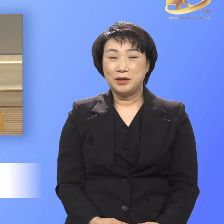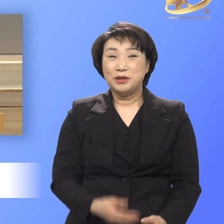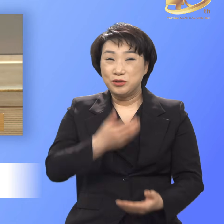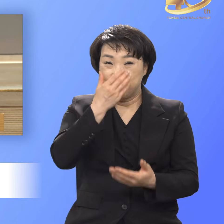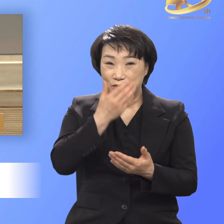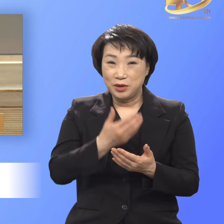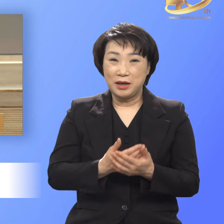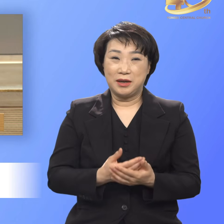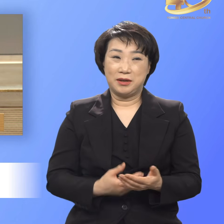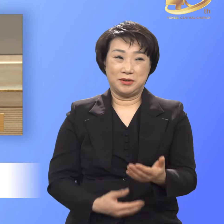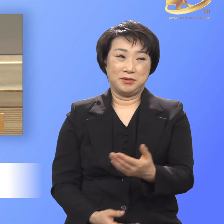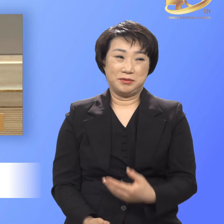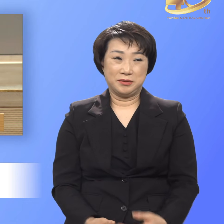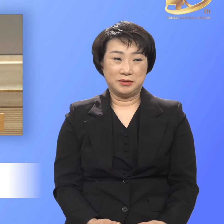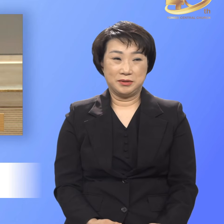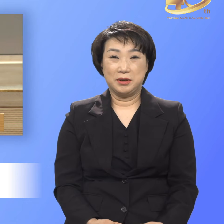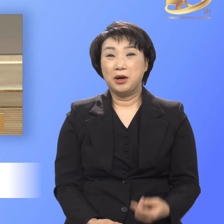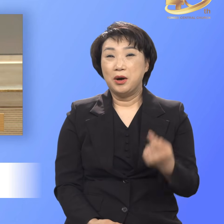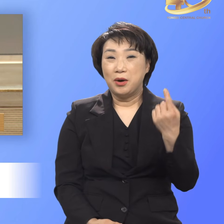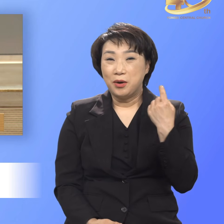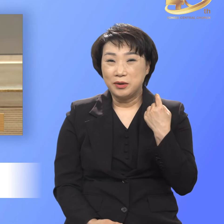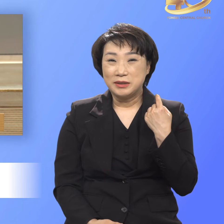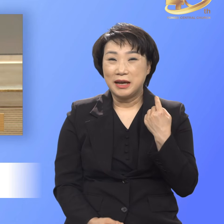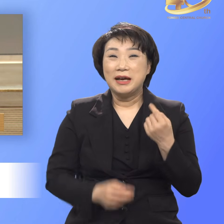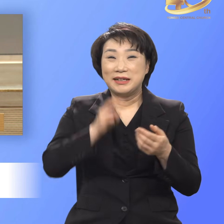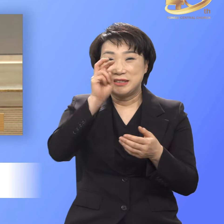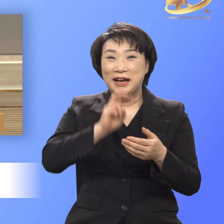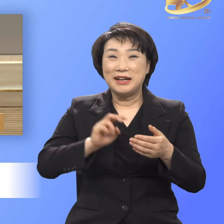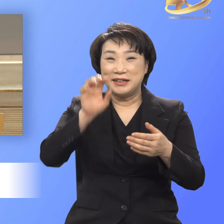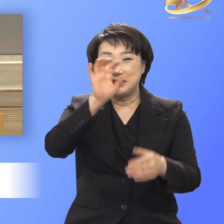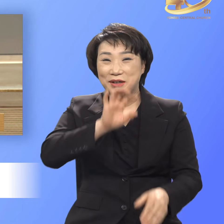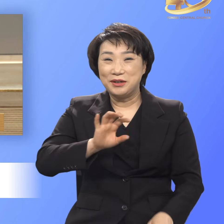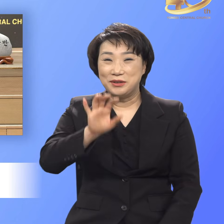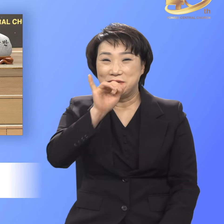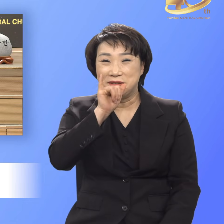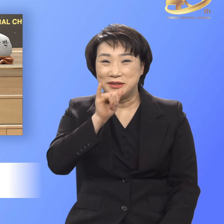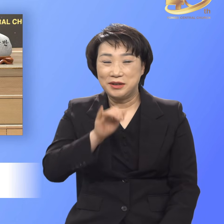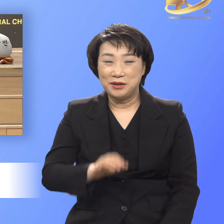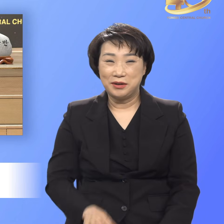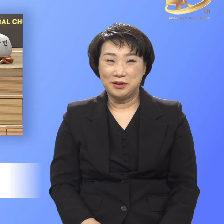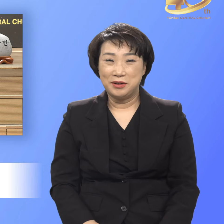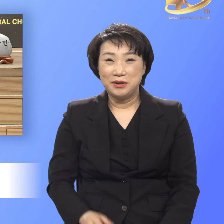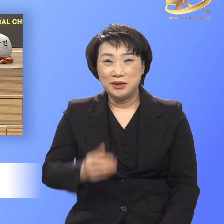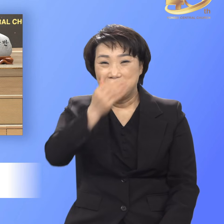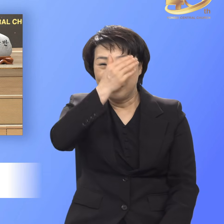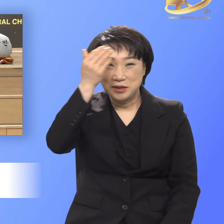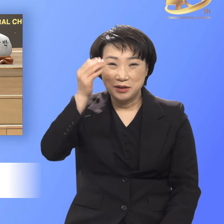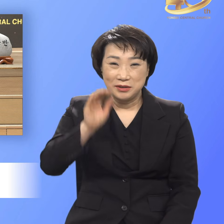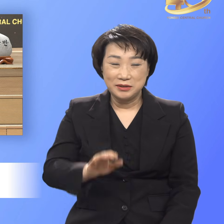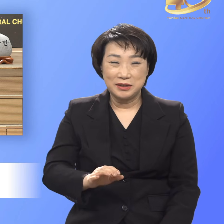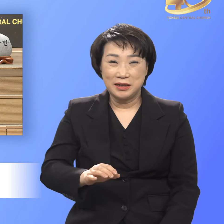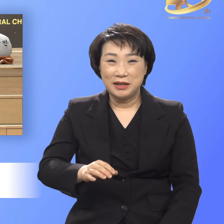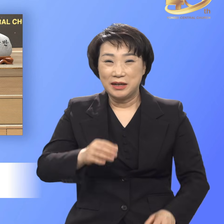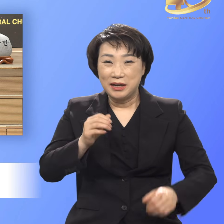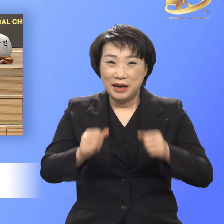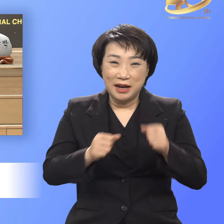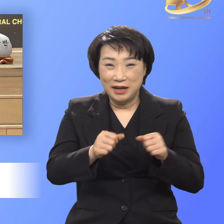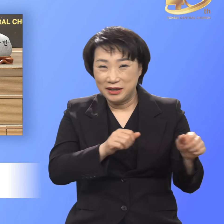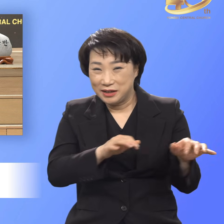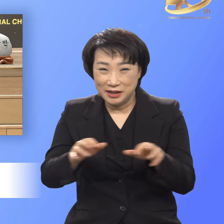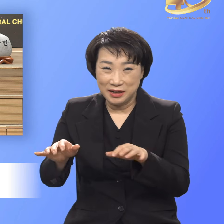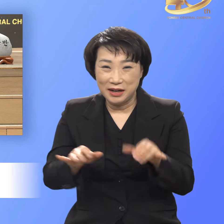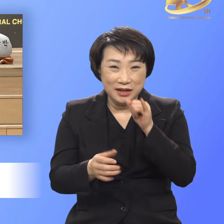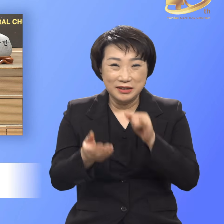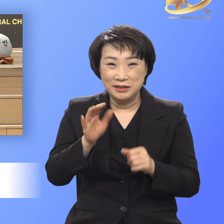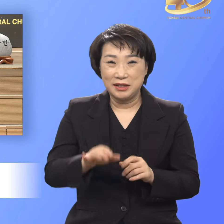얼마나 중요해. 어저께 찬양 연습하는데 우리 청년들이 이 악기를 하는데